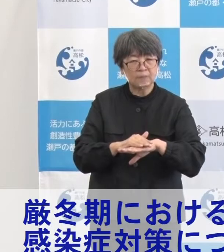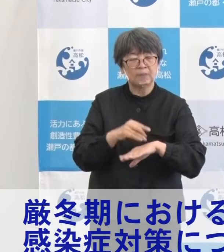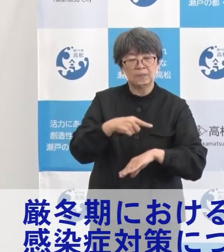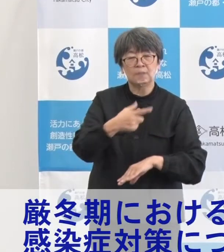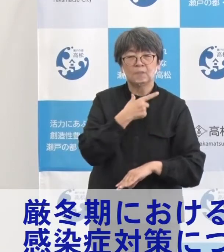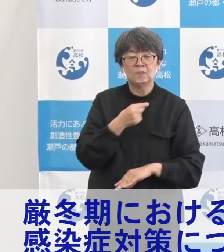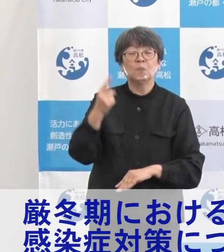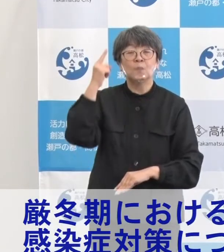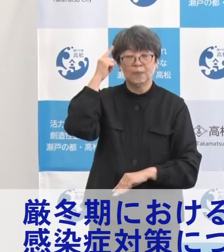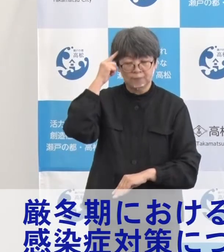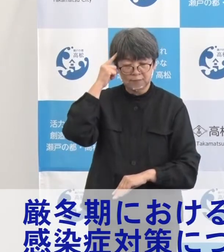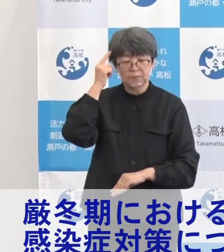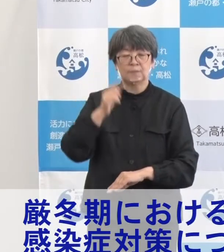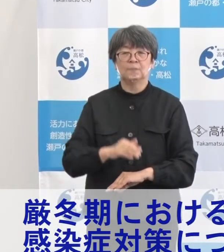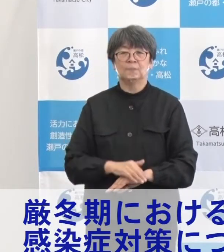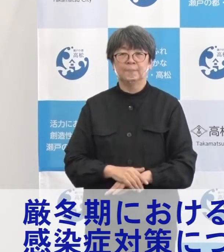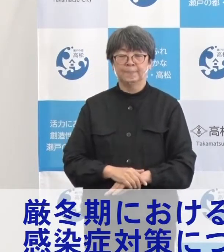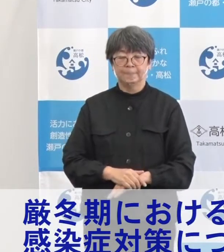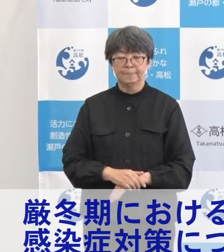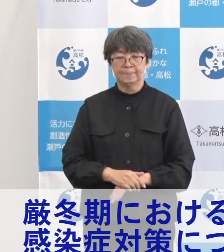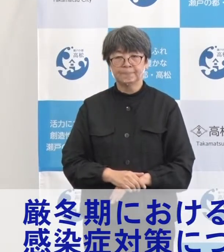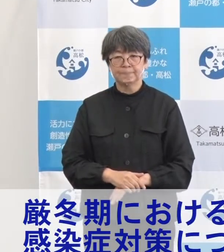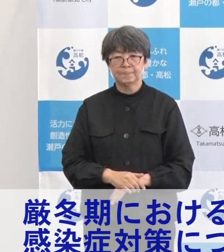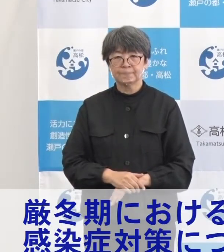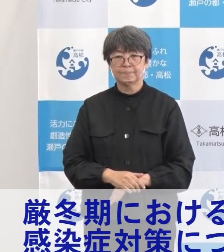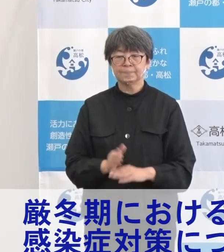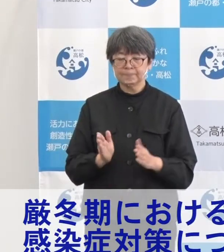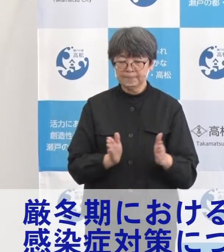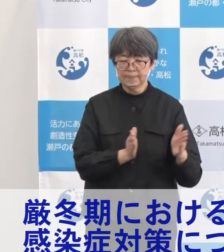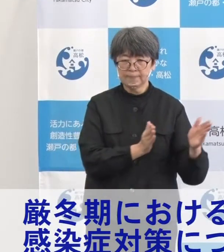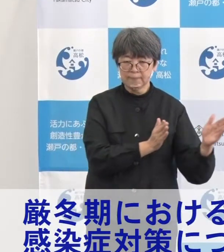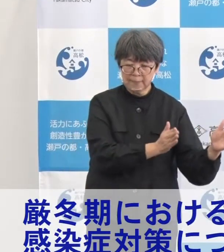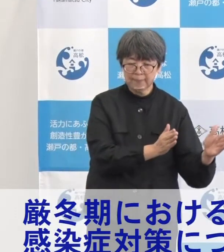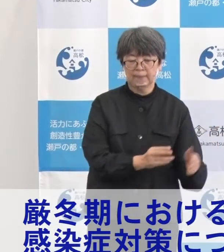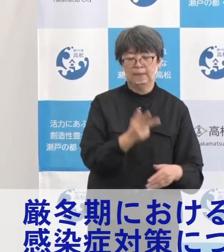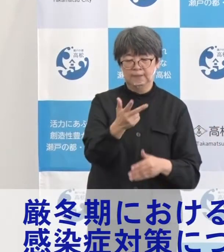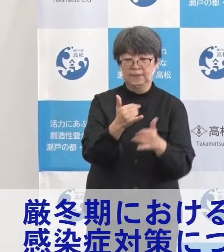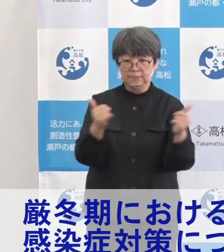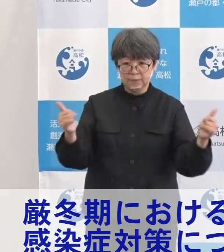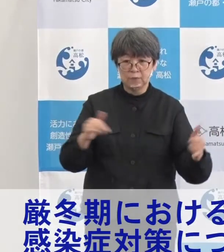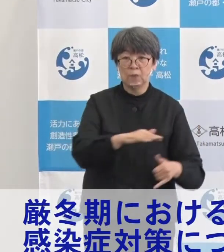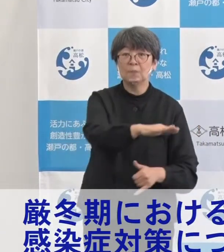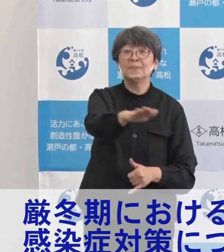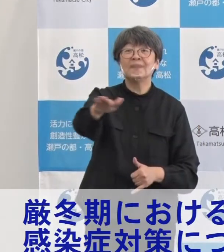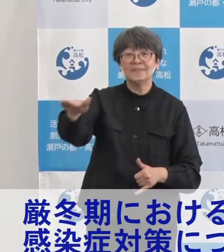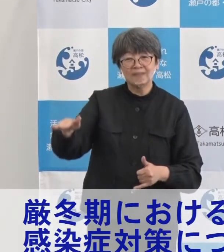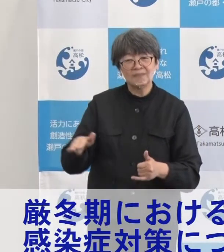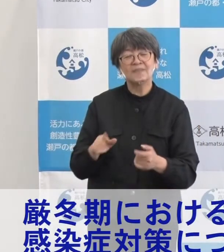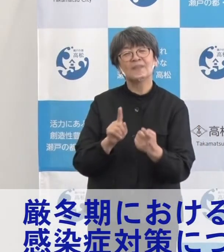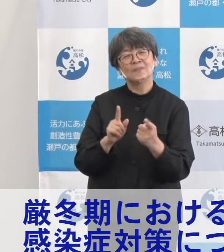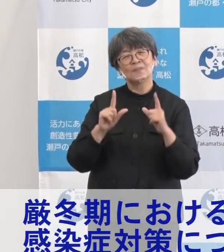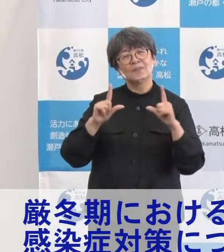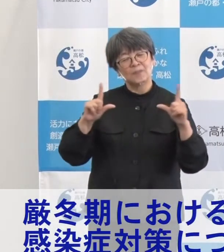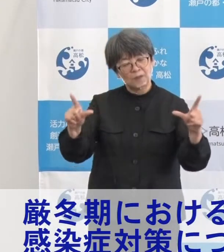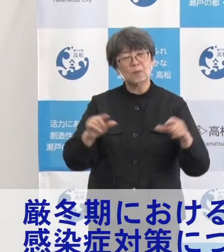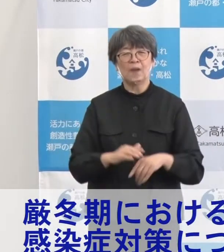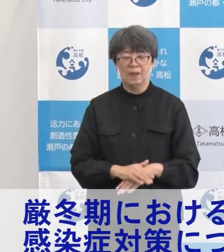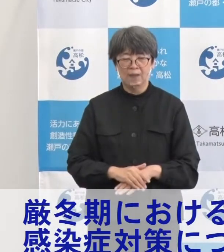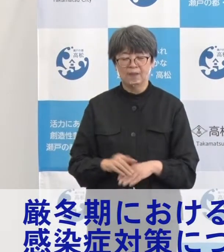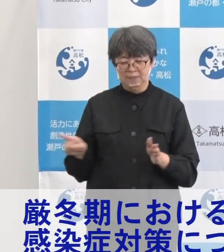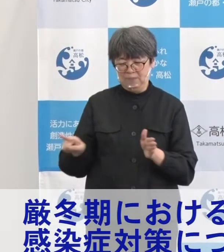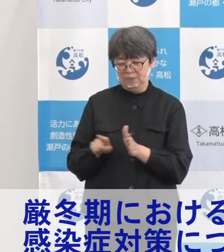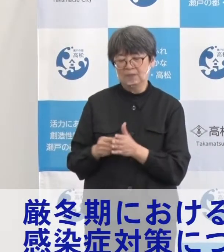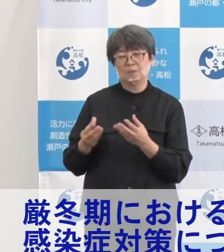ているところでございますそしてとそれと市民の皆様の呼びかけでございますまあこれは基本的にこれまで